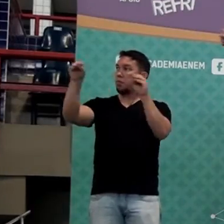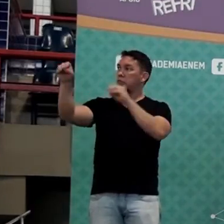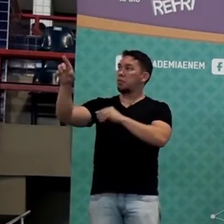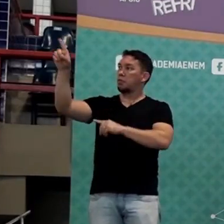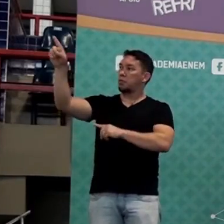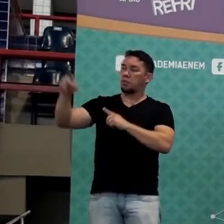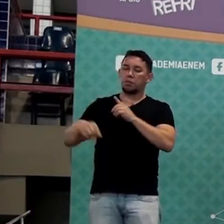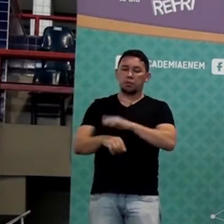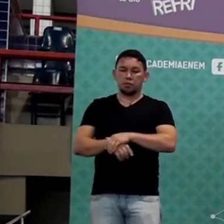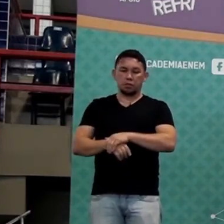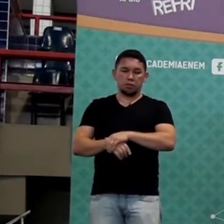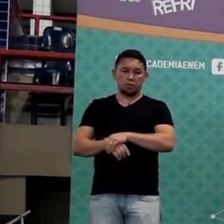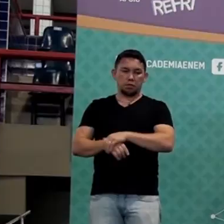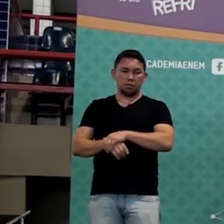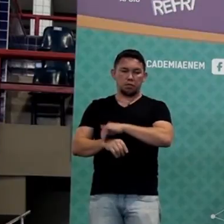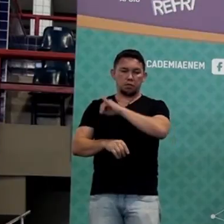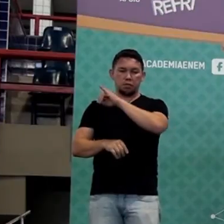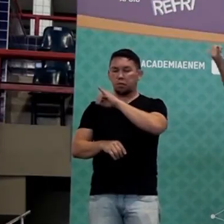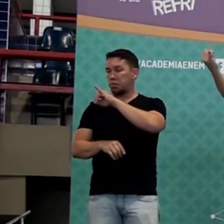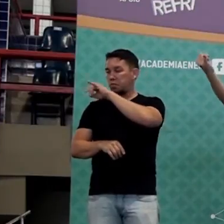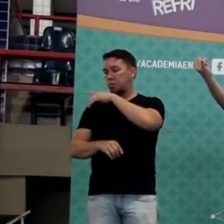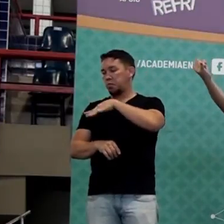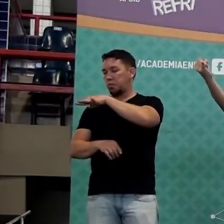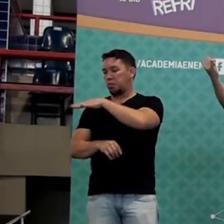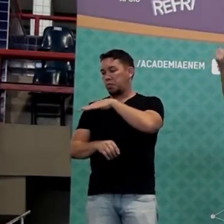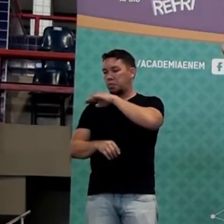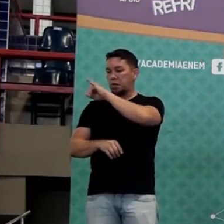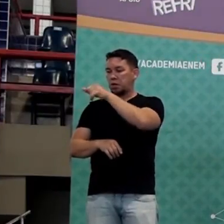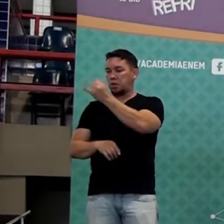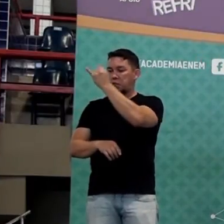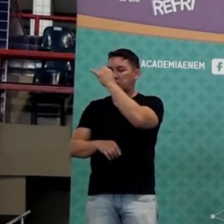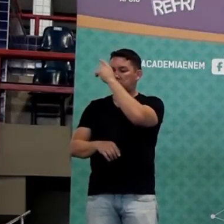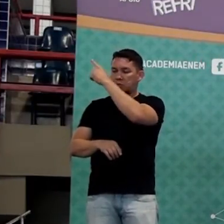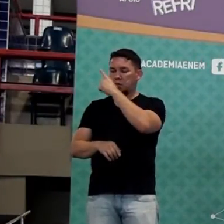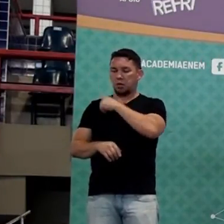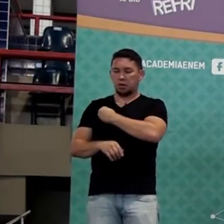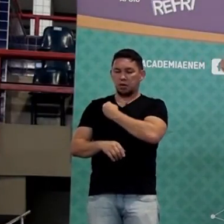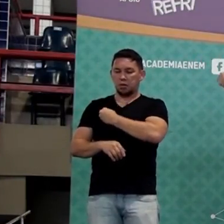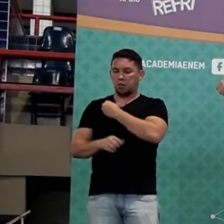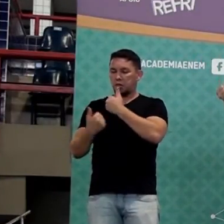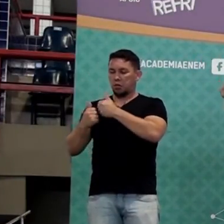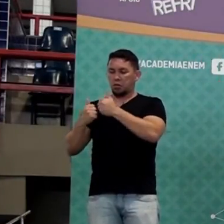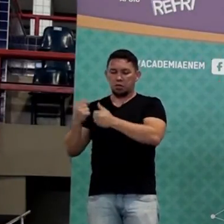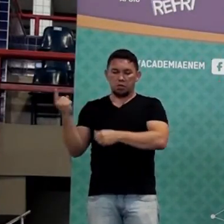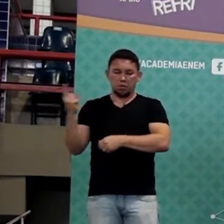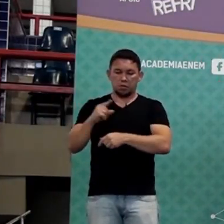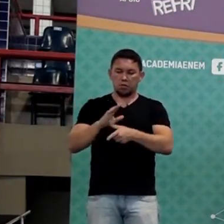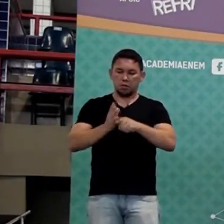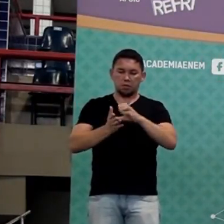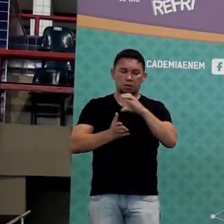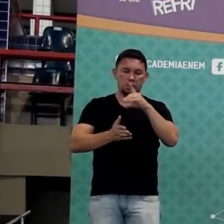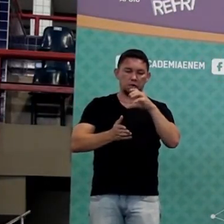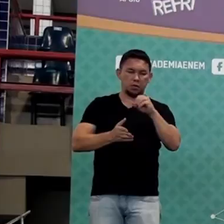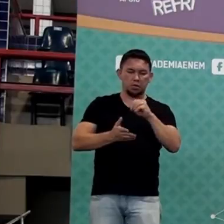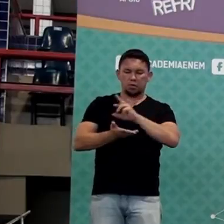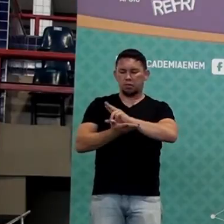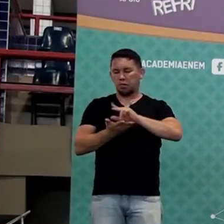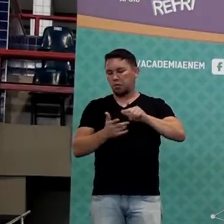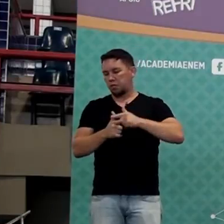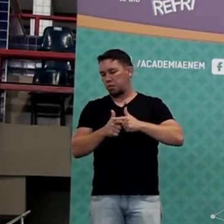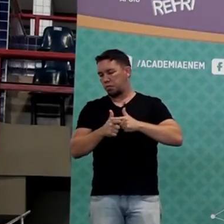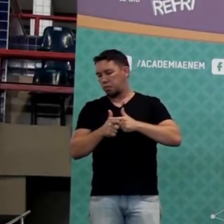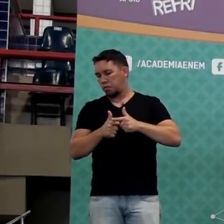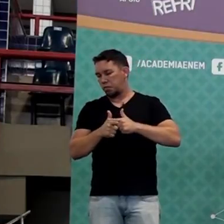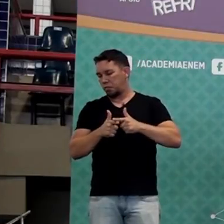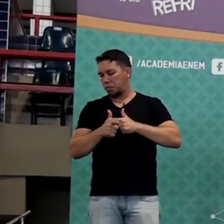Conjunto Gereissati, lá longe. Aí a pessoa vai ter que pegar ônibus todo dia, é um custo. Vai ter que acordar mais cedo. Então, há uma série de